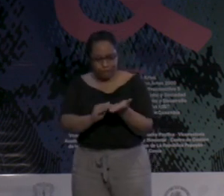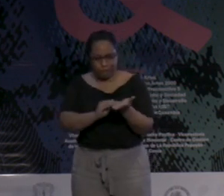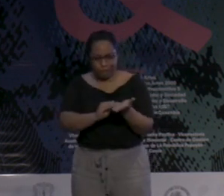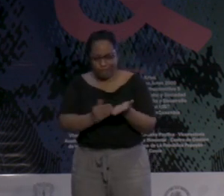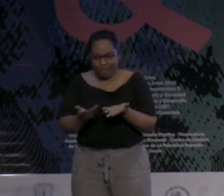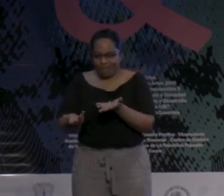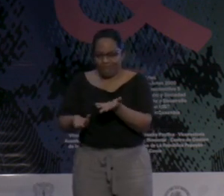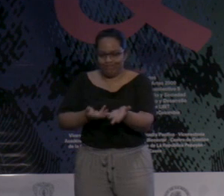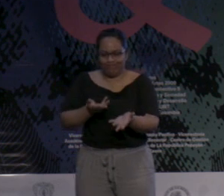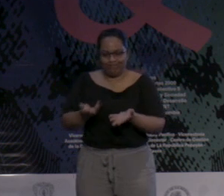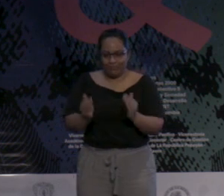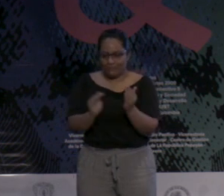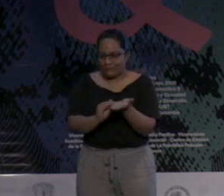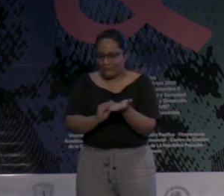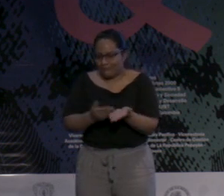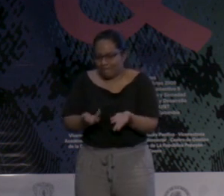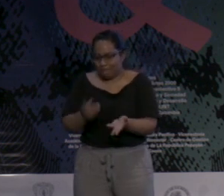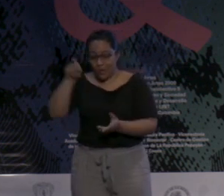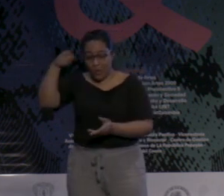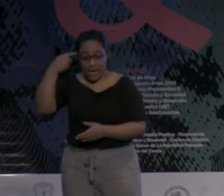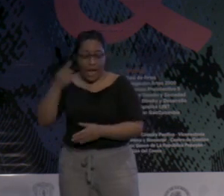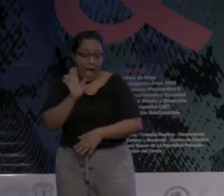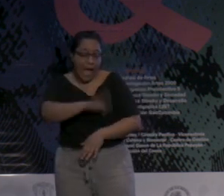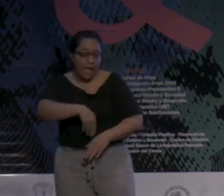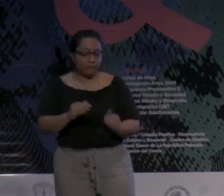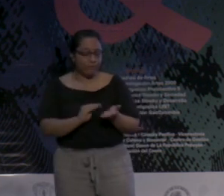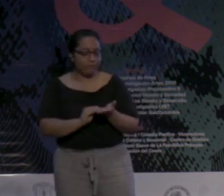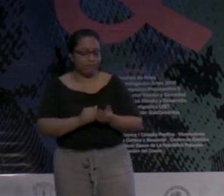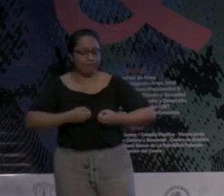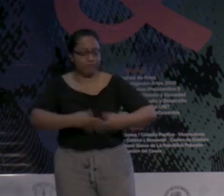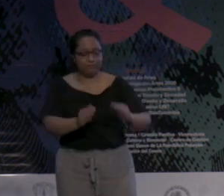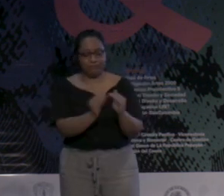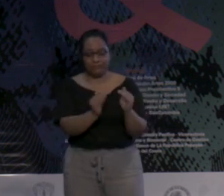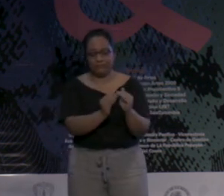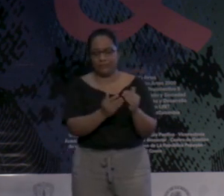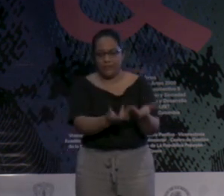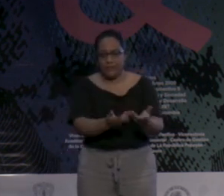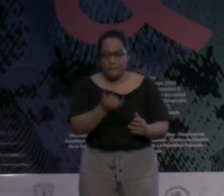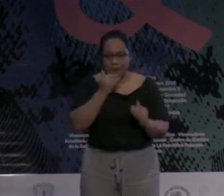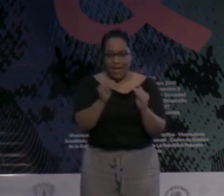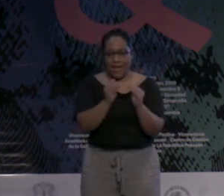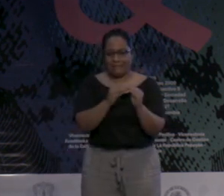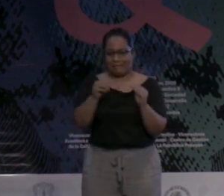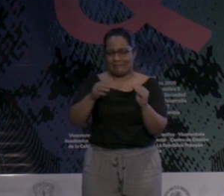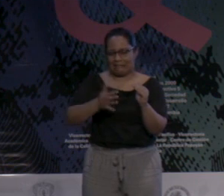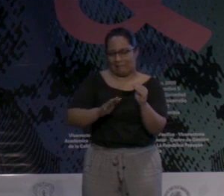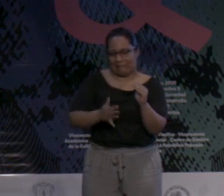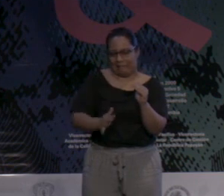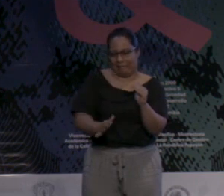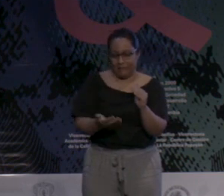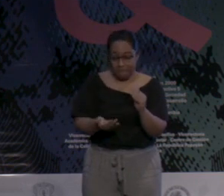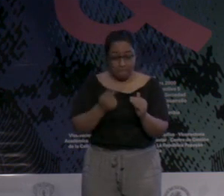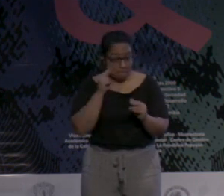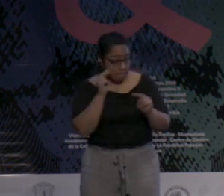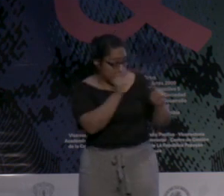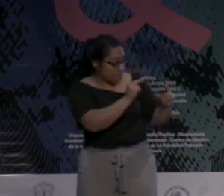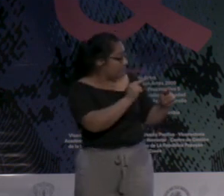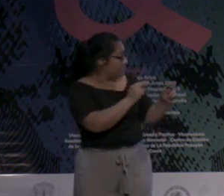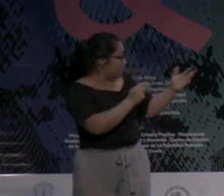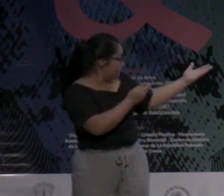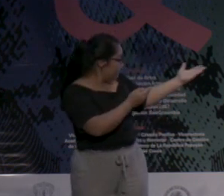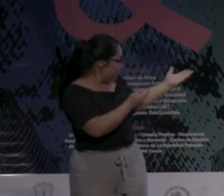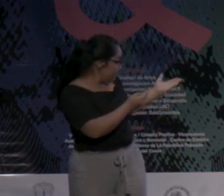de la formalidad del Estado, lo que implica un gran crecimiento de lo que se ha llamado vivienda informal. Aquí podemos ver en